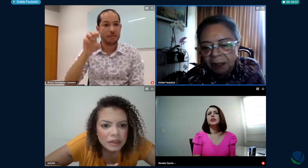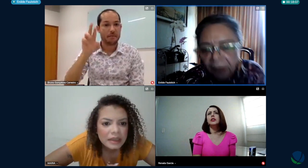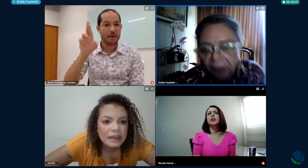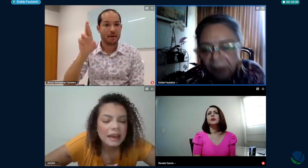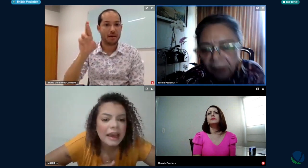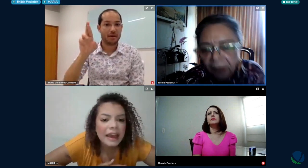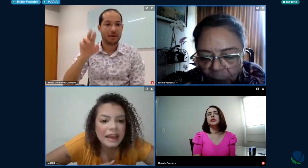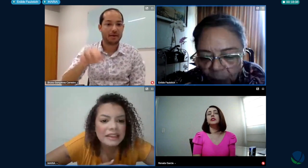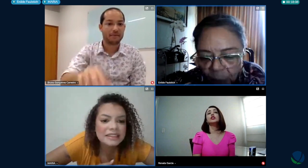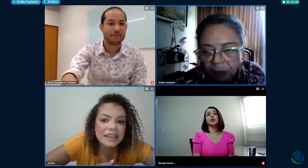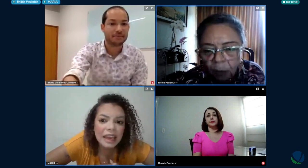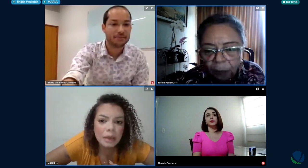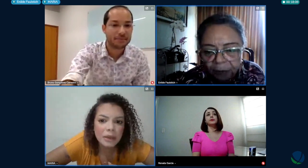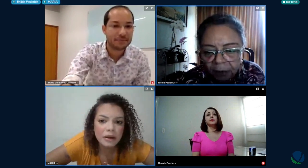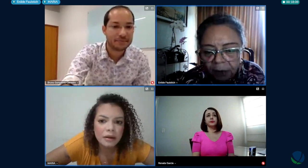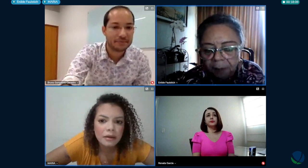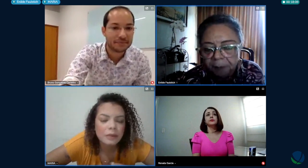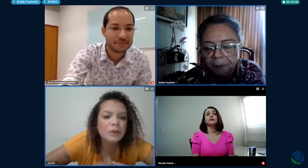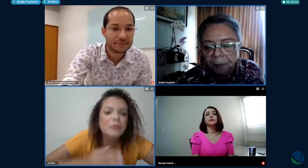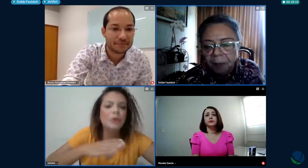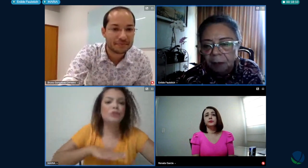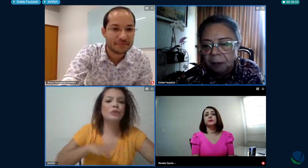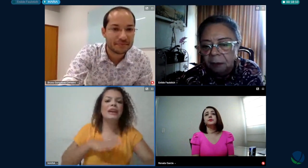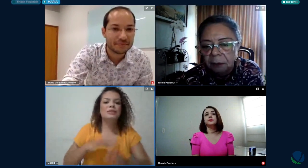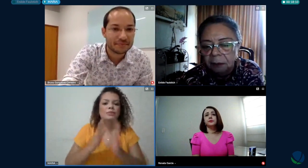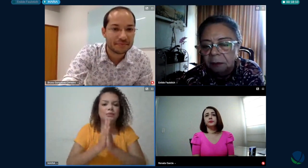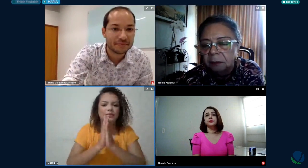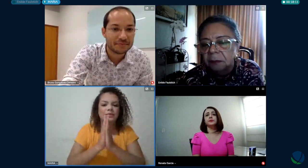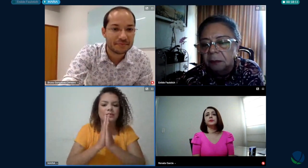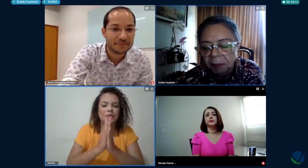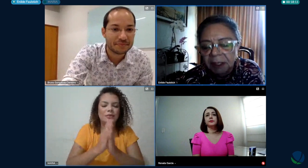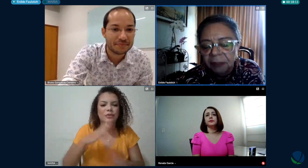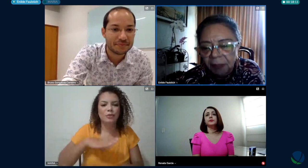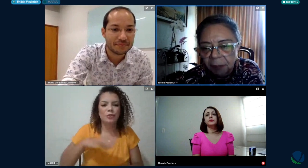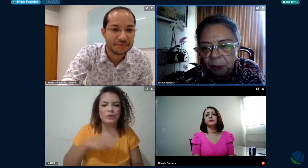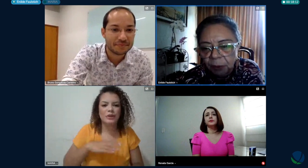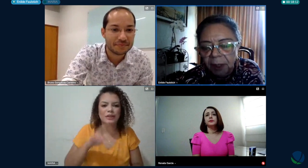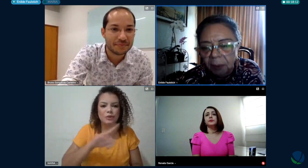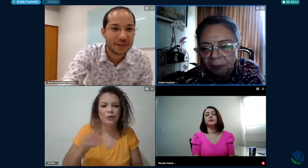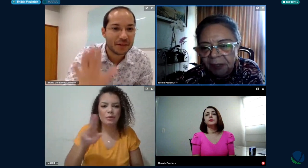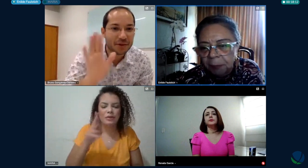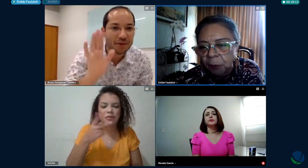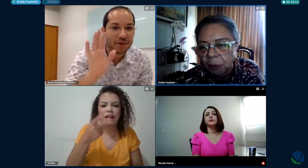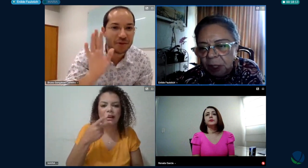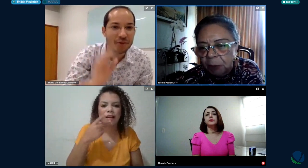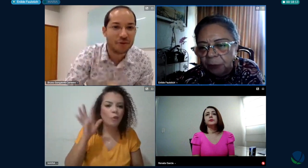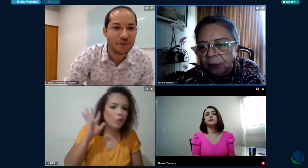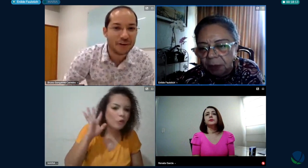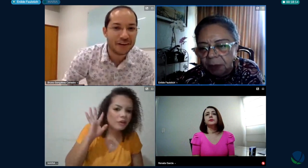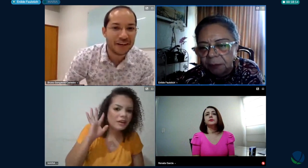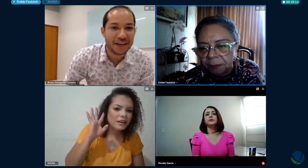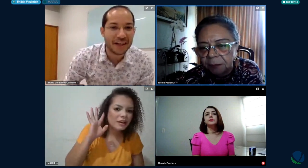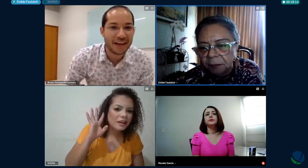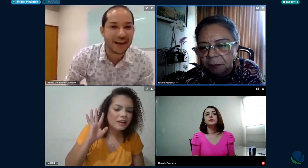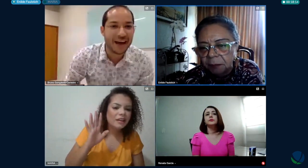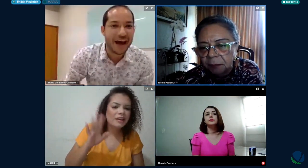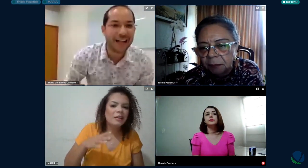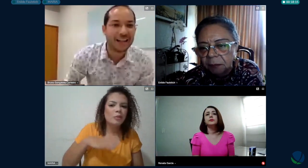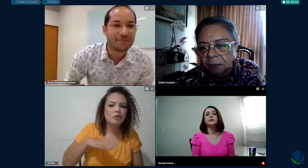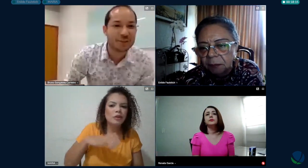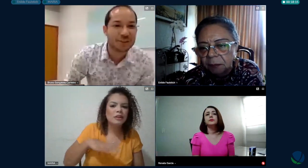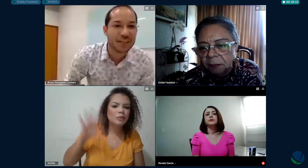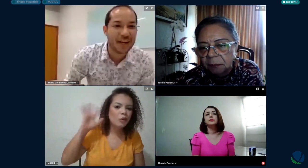Manda ele falar em português para eu ouvir aqui. Em português. Manda ele falar em português. Fala em português para eu ouvir aqui.